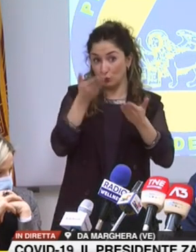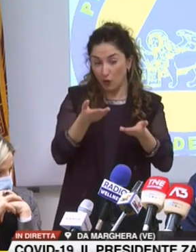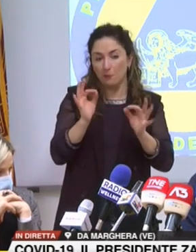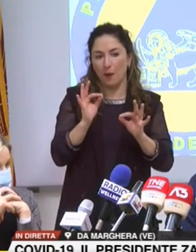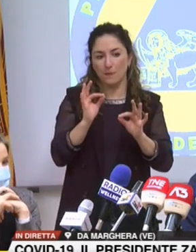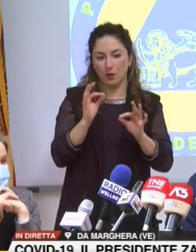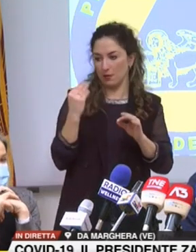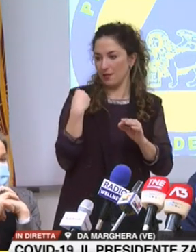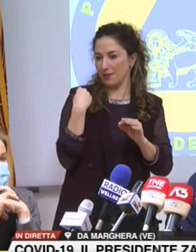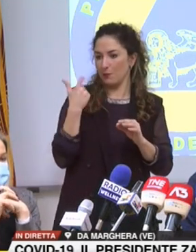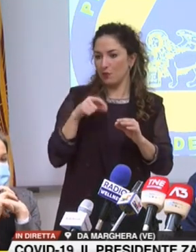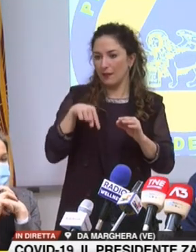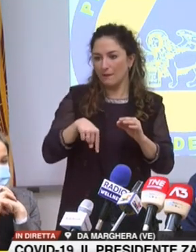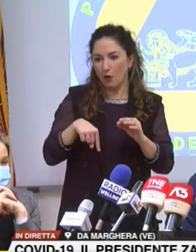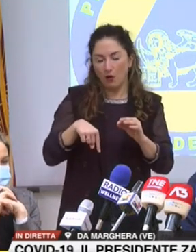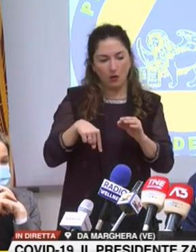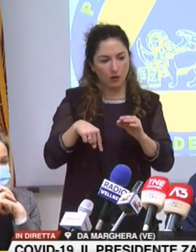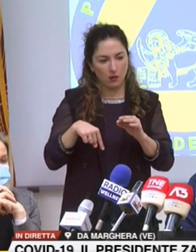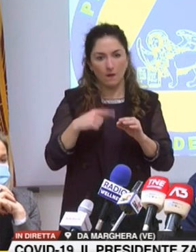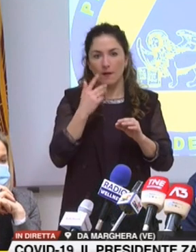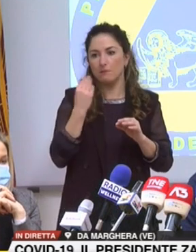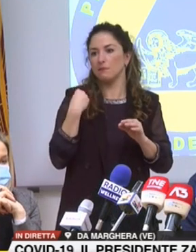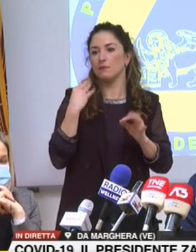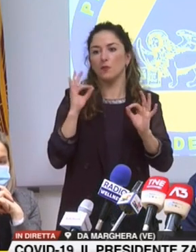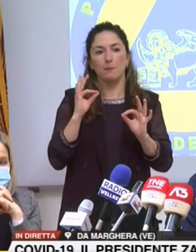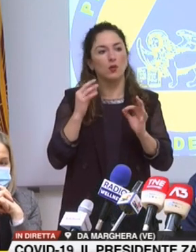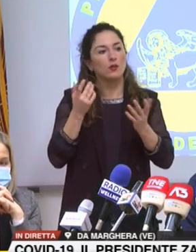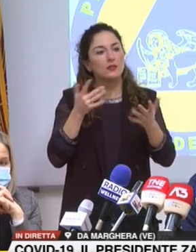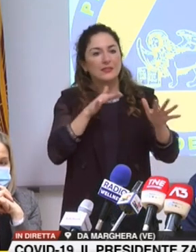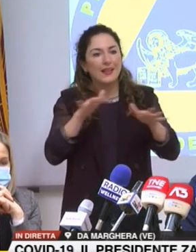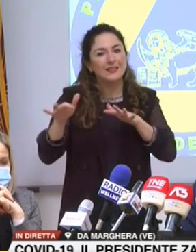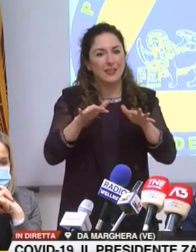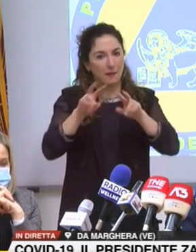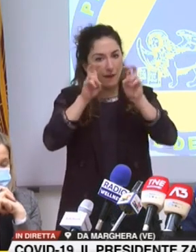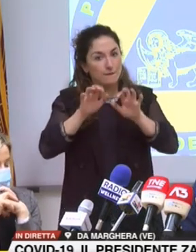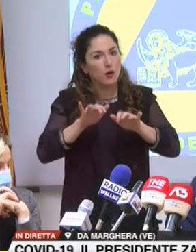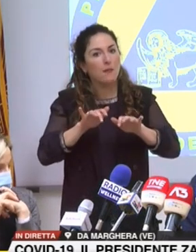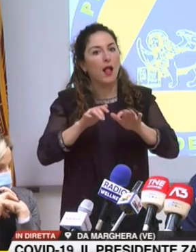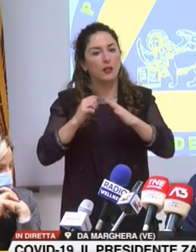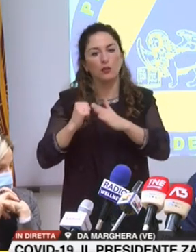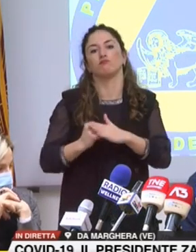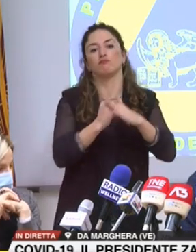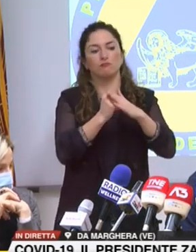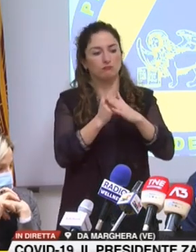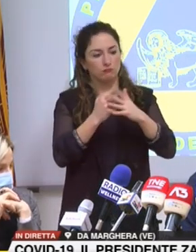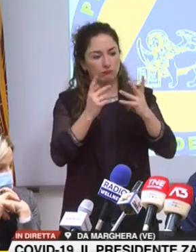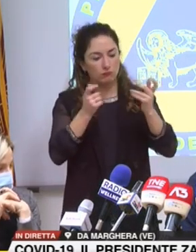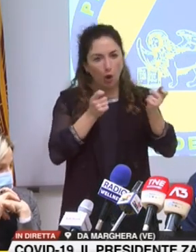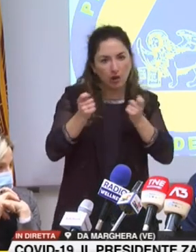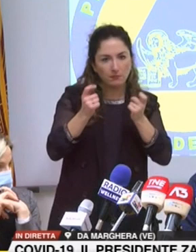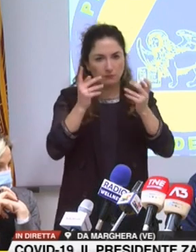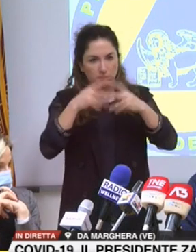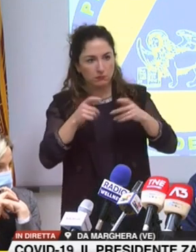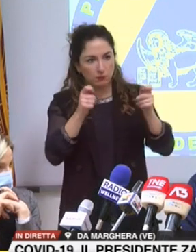apposta per fare una panoramica di quello che è il nostro attuale sistema informativo che supporta la gestione, il coordinamento e il monitoraggio